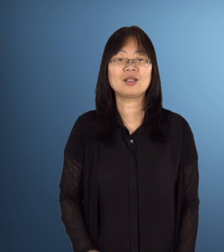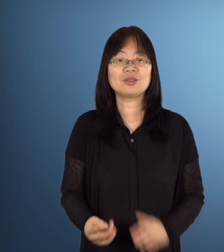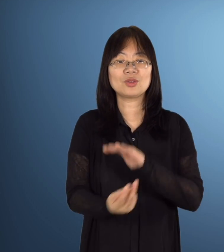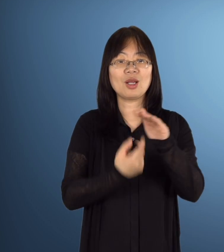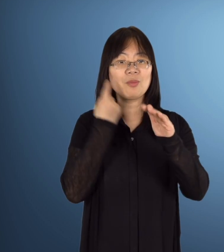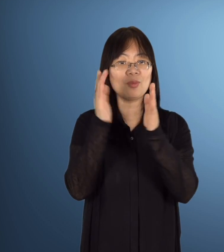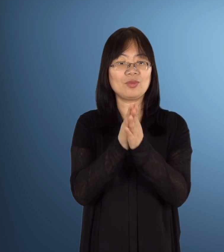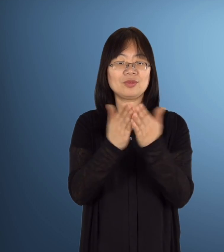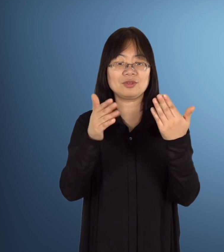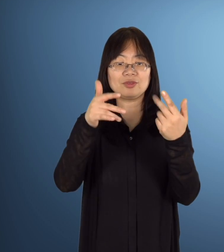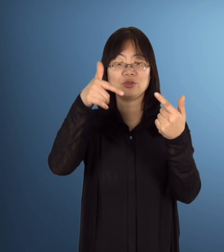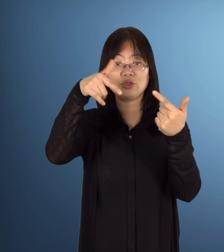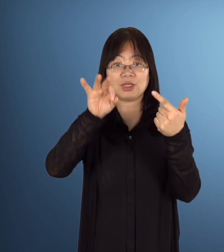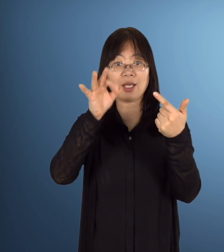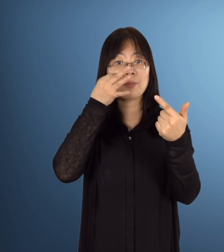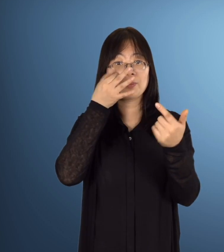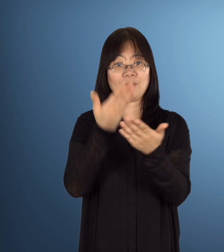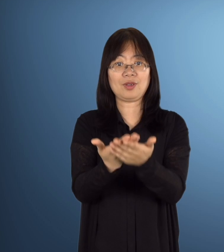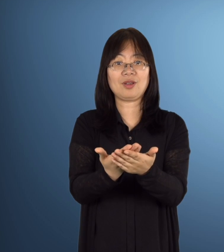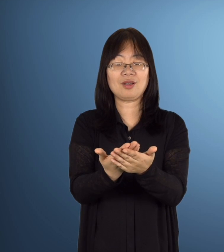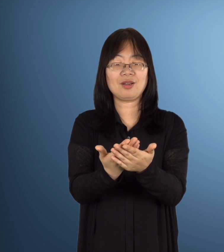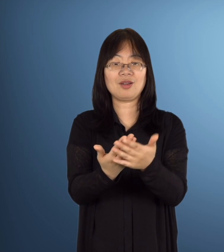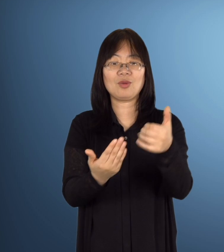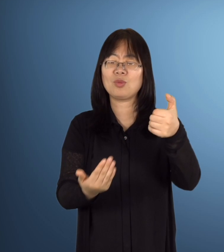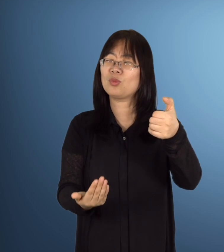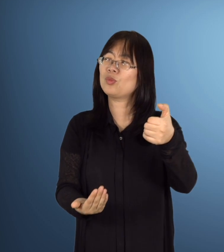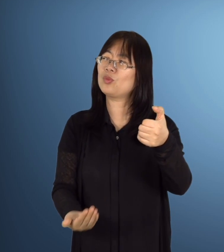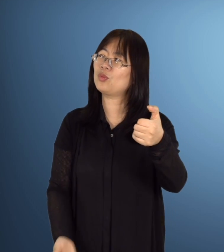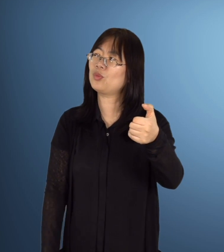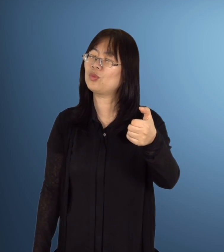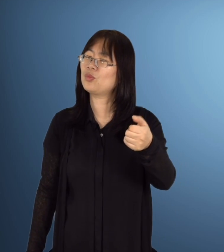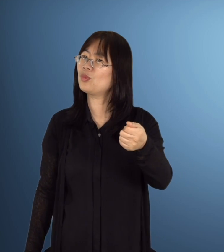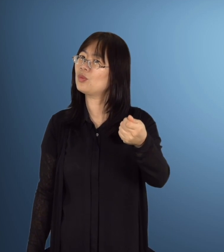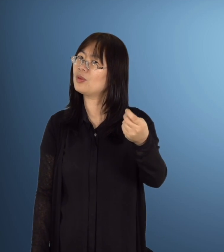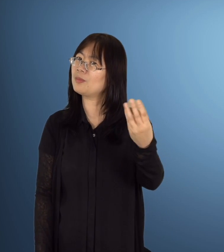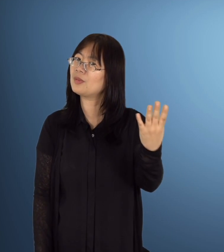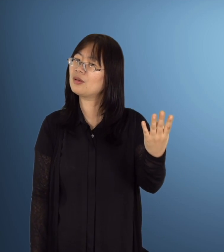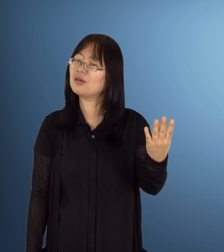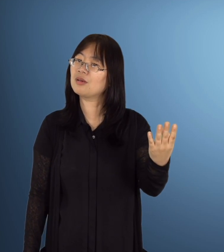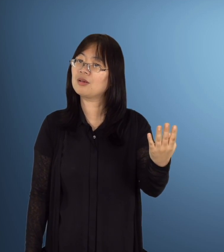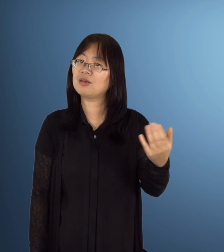요한복음 6장을 띄워주세요. 50 몇 절입니까?